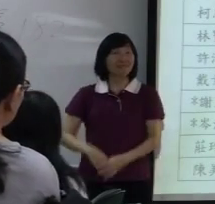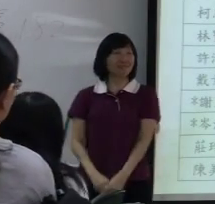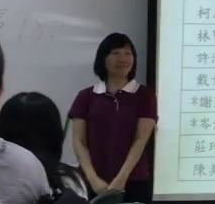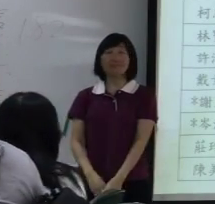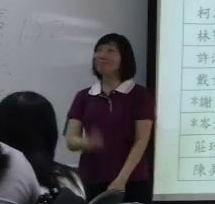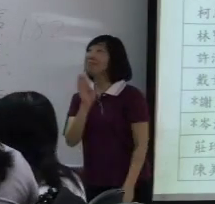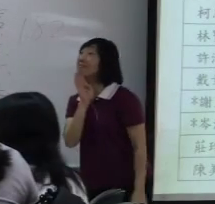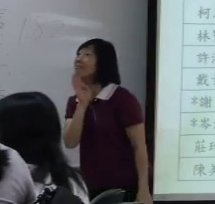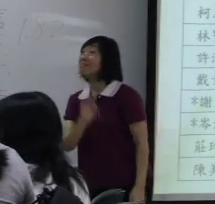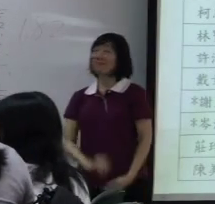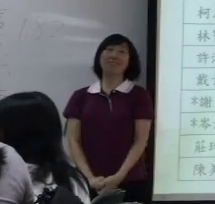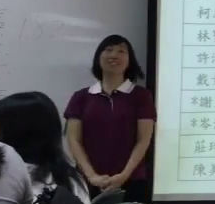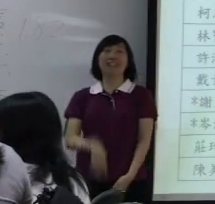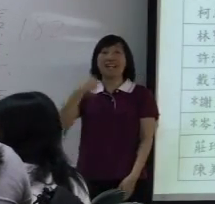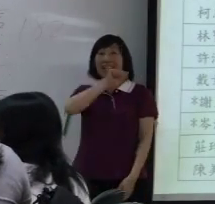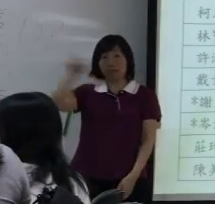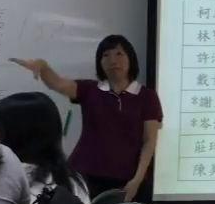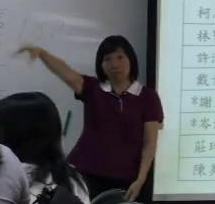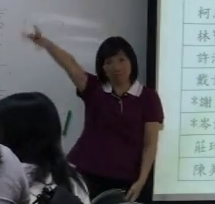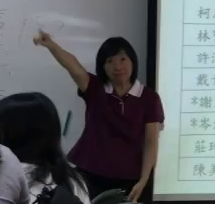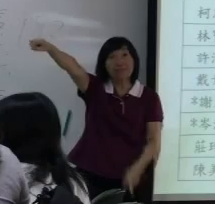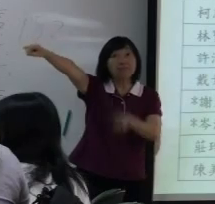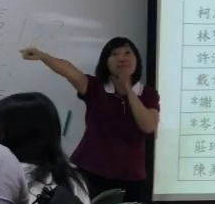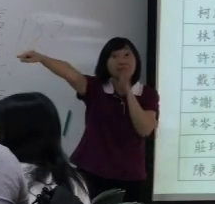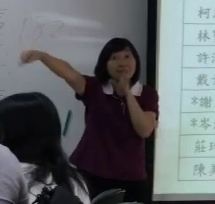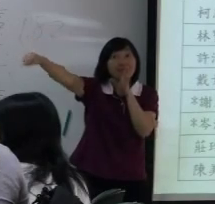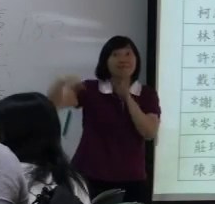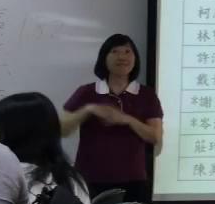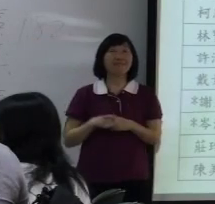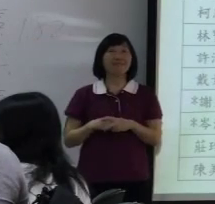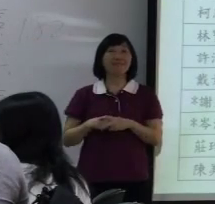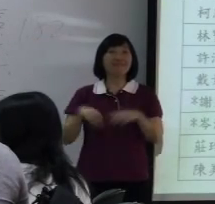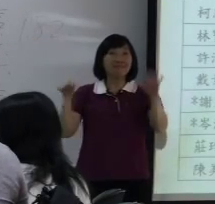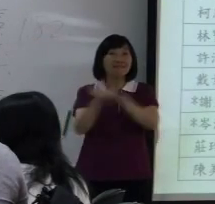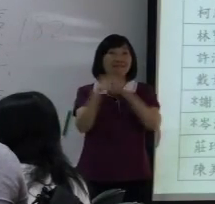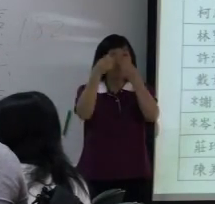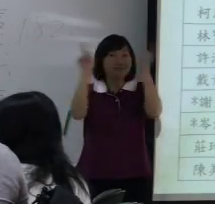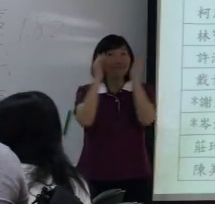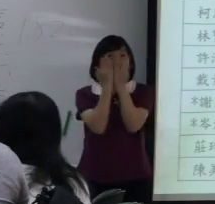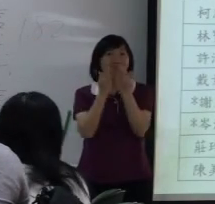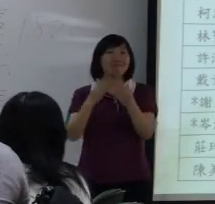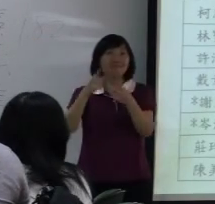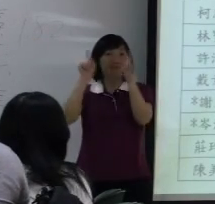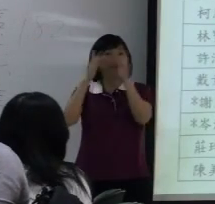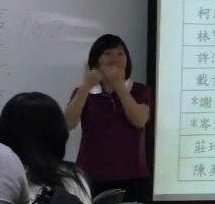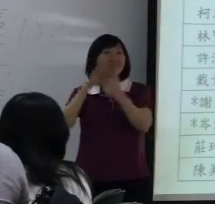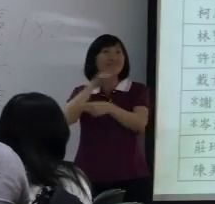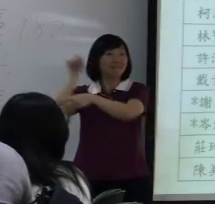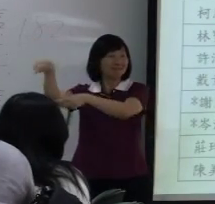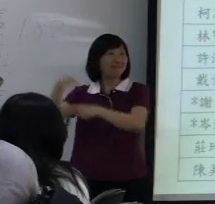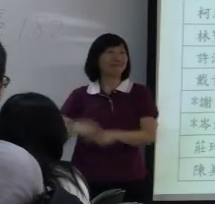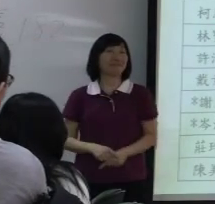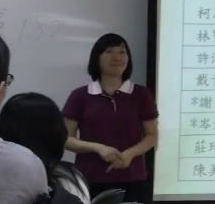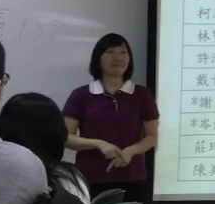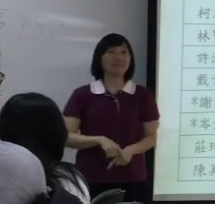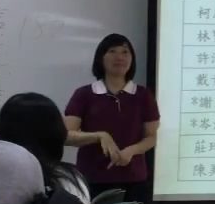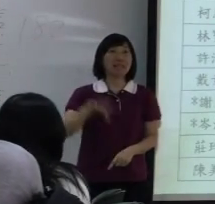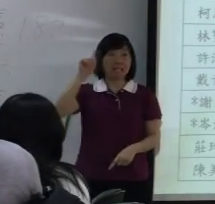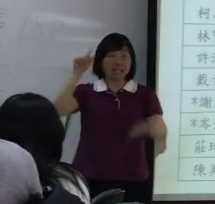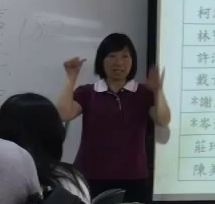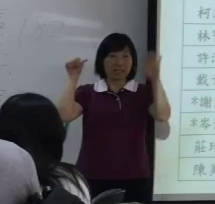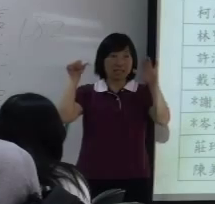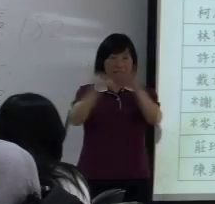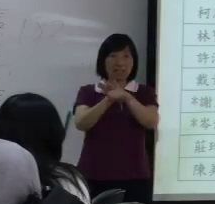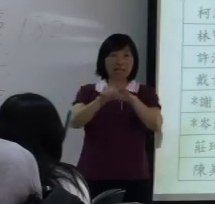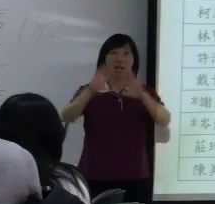对不对？台湾第一位上大学的大学生，好，先是进